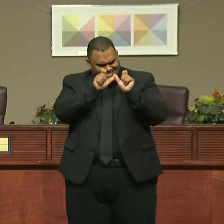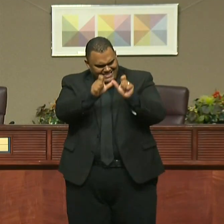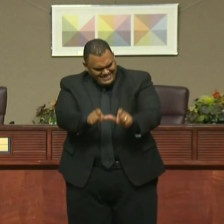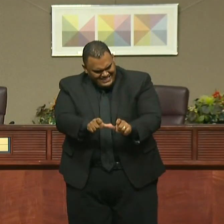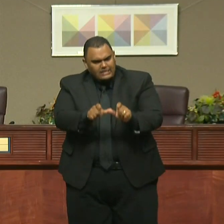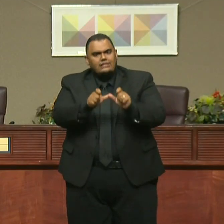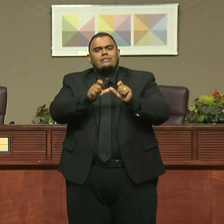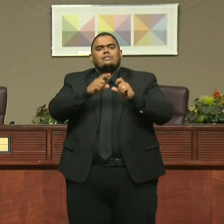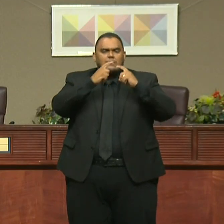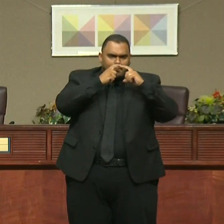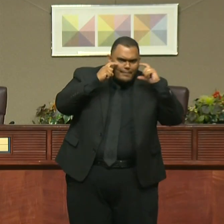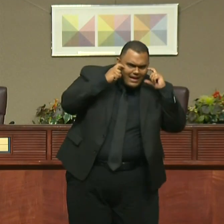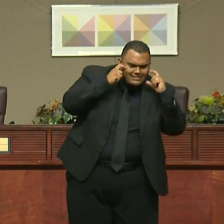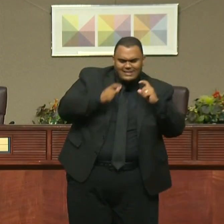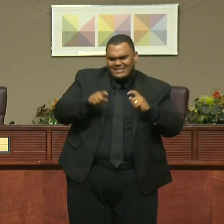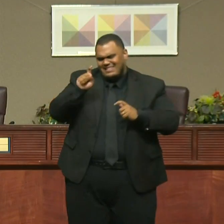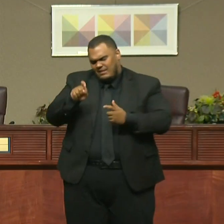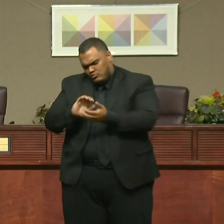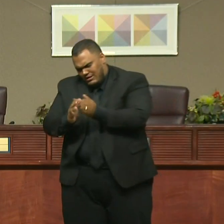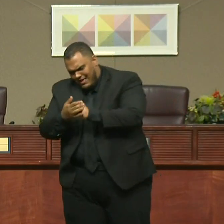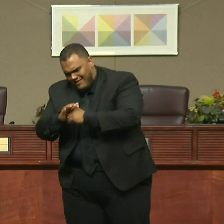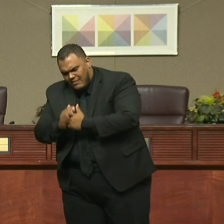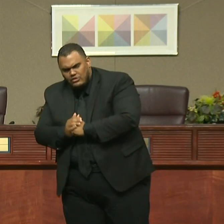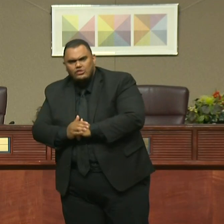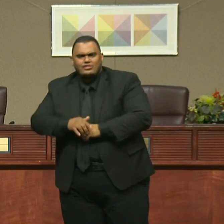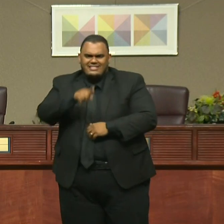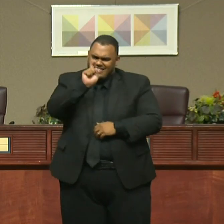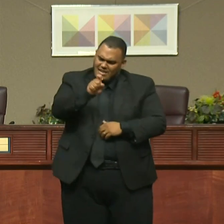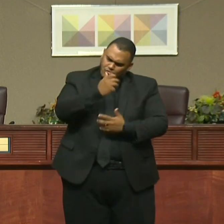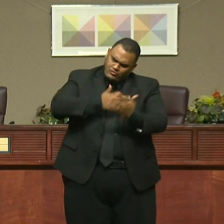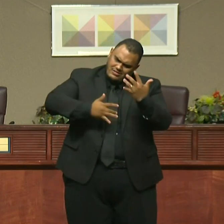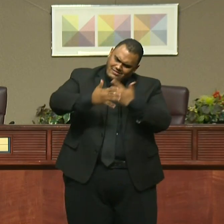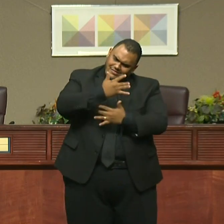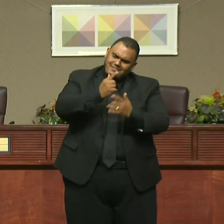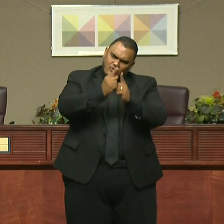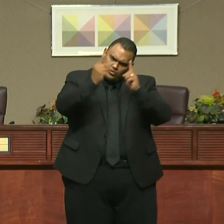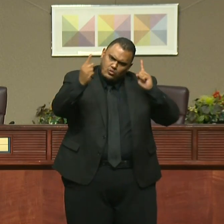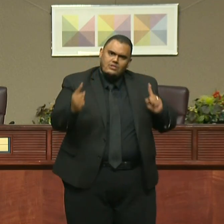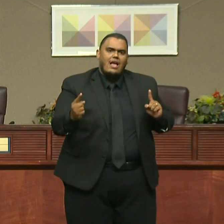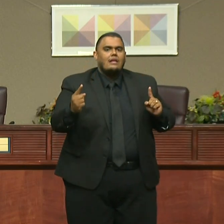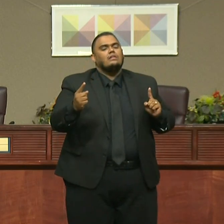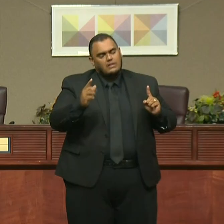máscara, tenemos que lavarnos las manos, tenemos que mantener distanciamiento social.